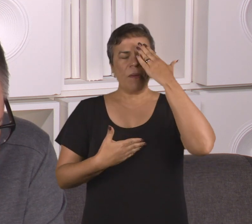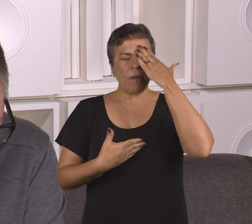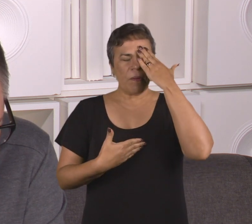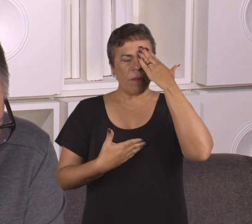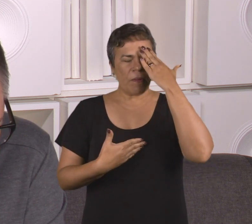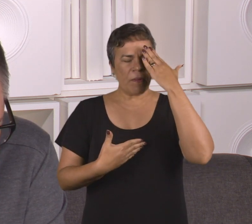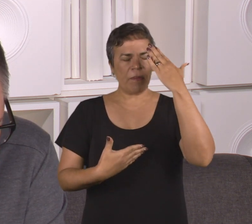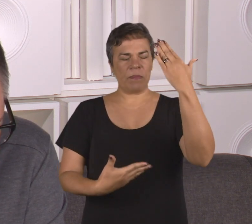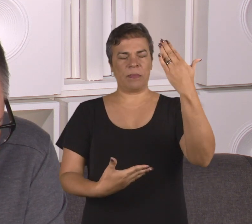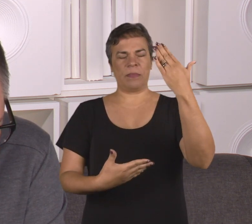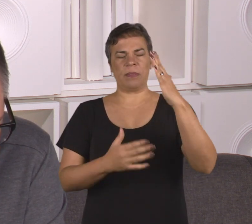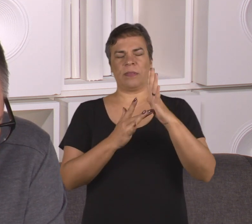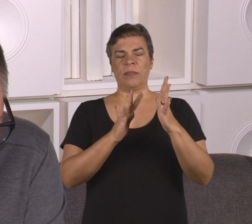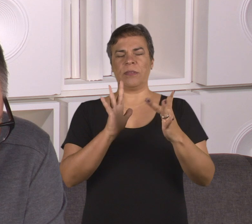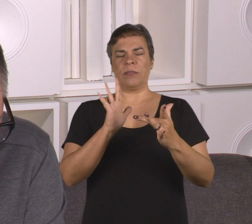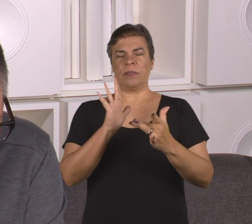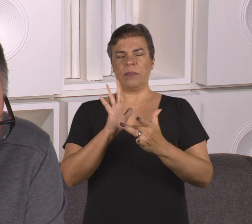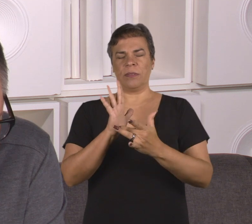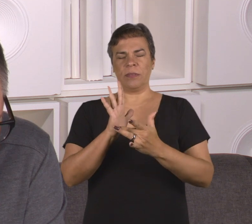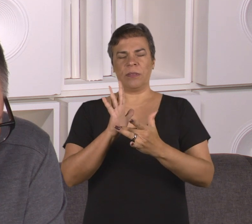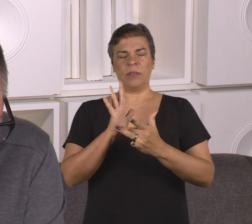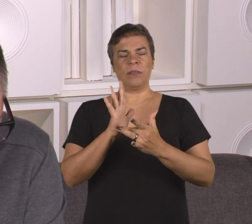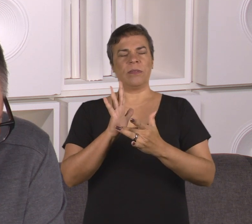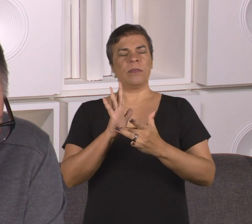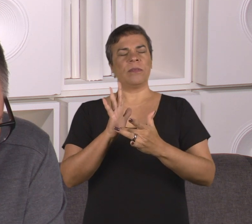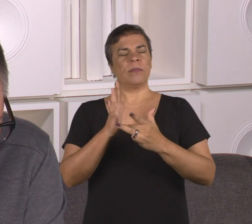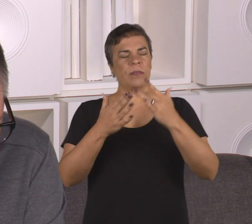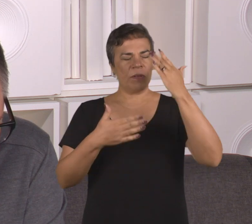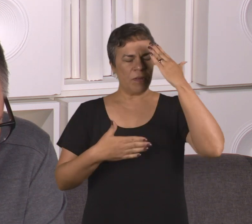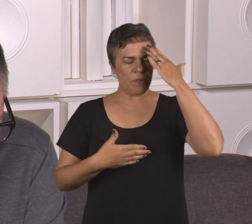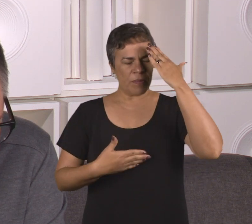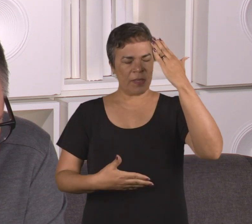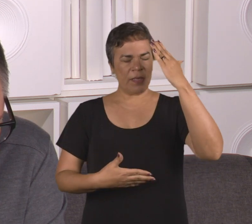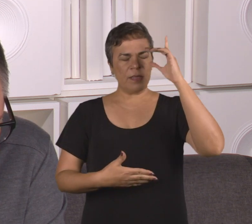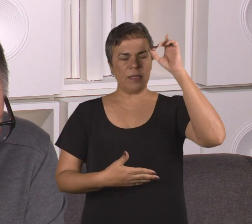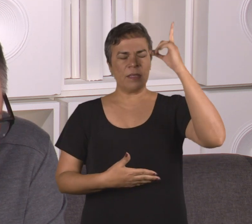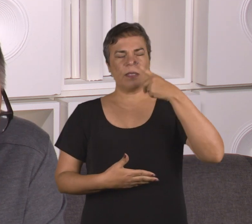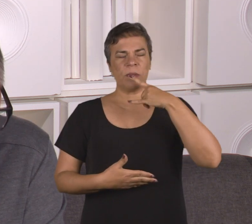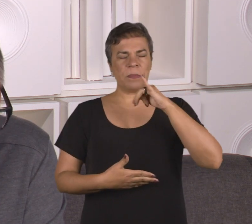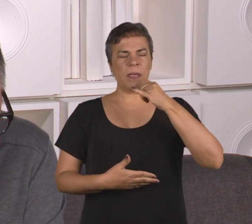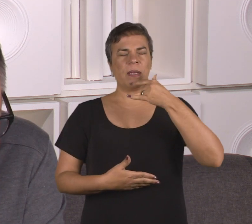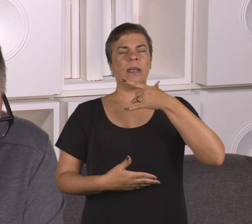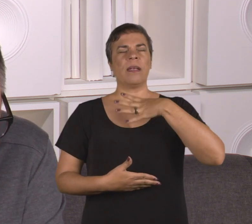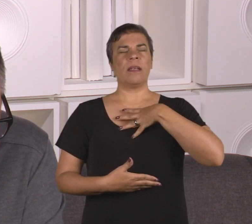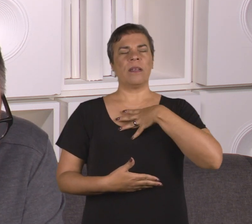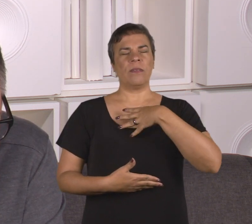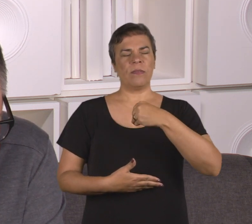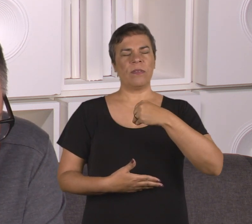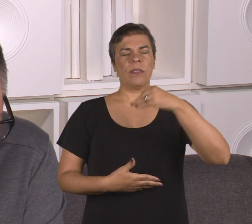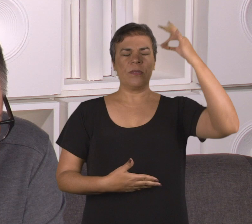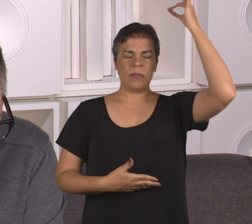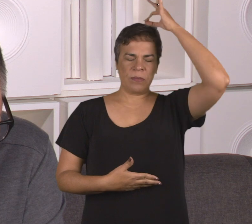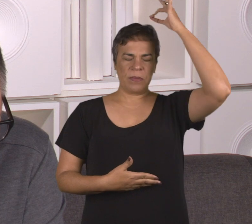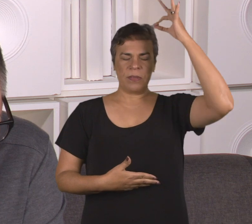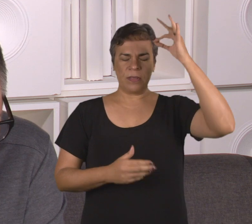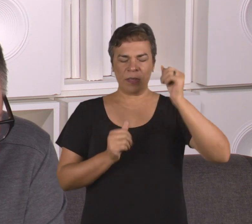Jesus. Obrigado por estar conosco, por nos ter contigo.